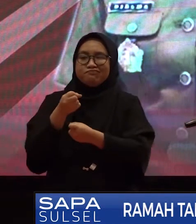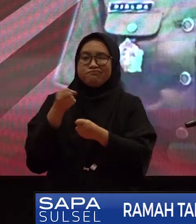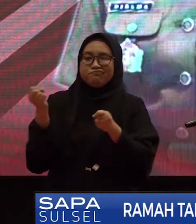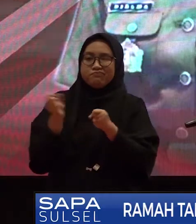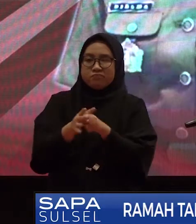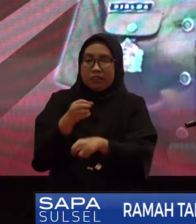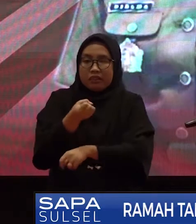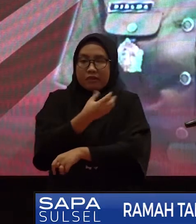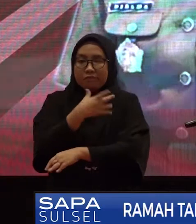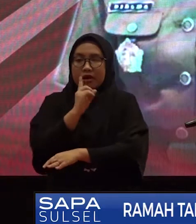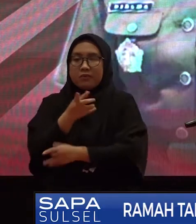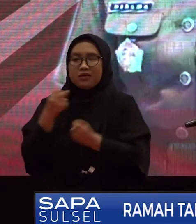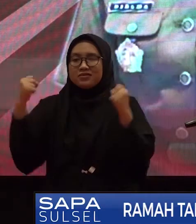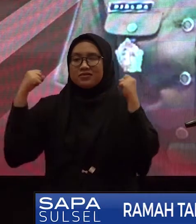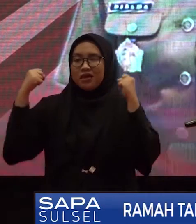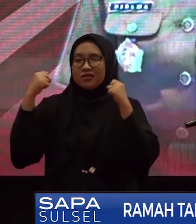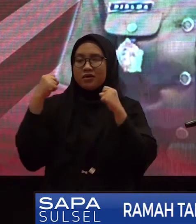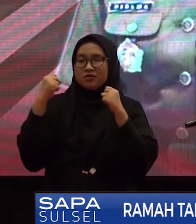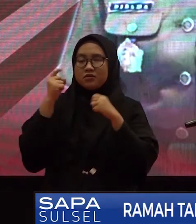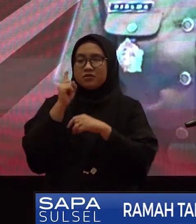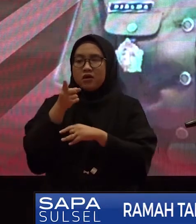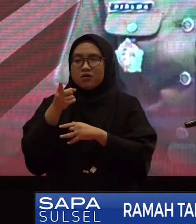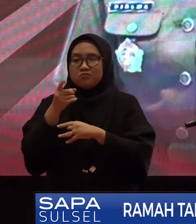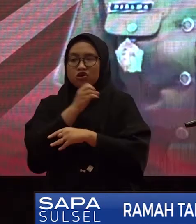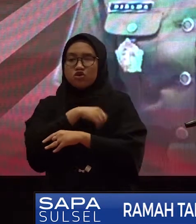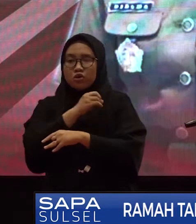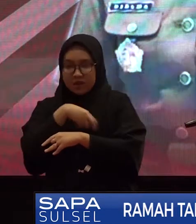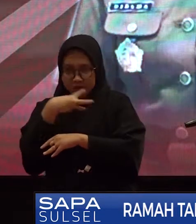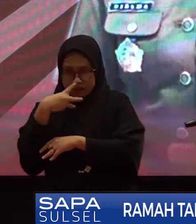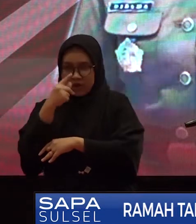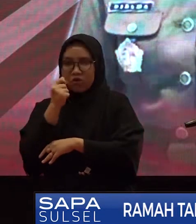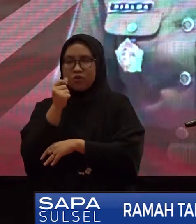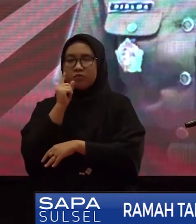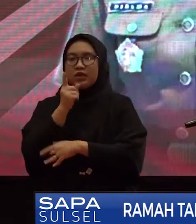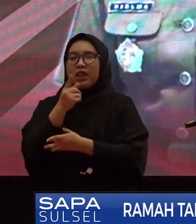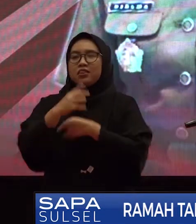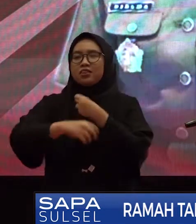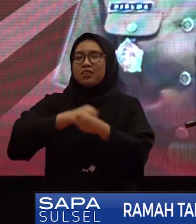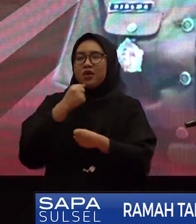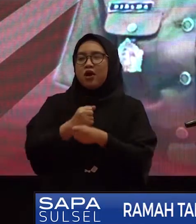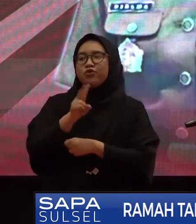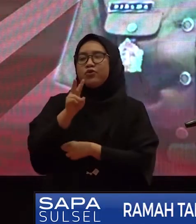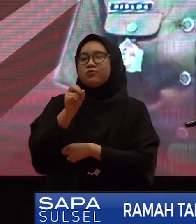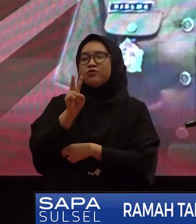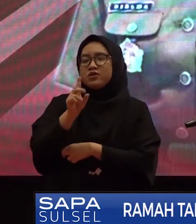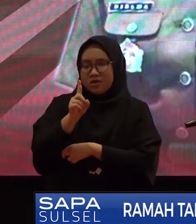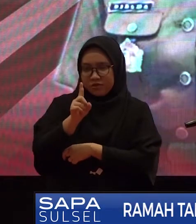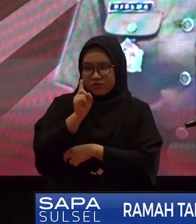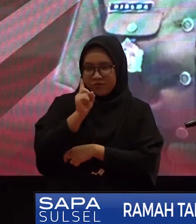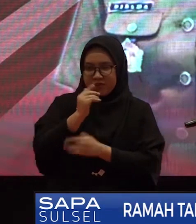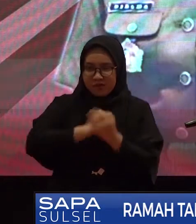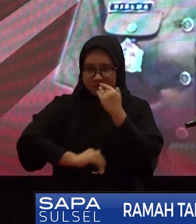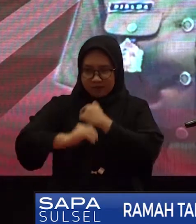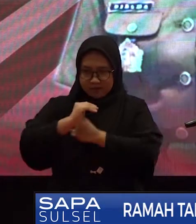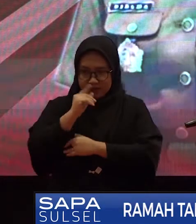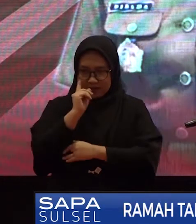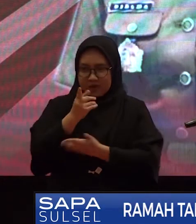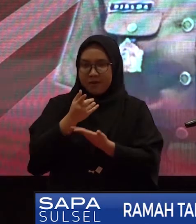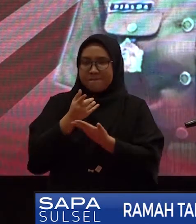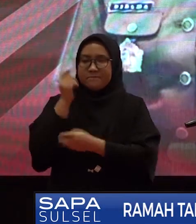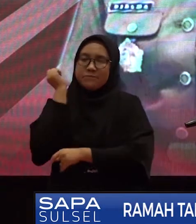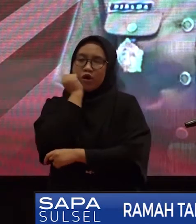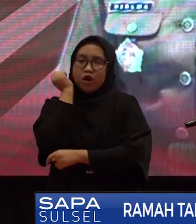baik dari kesehatan maupun sosial ekonomi maka pada tahun 2021 tingkat pengangguran